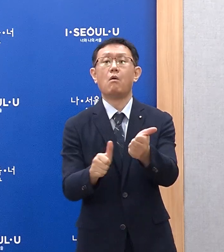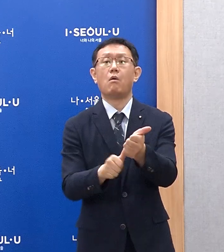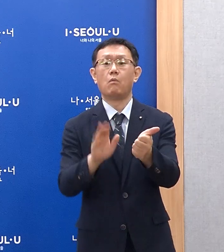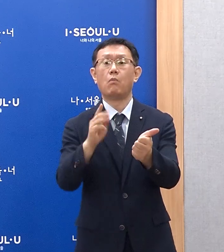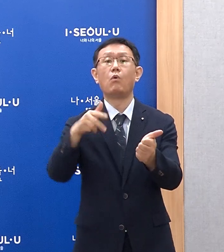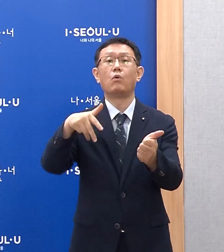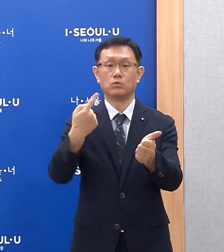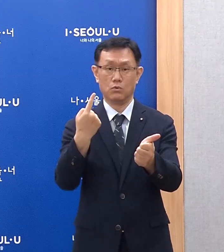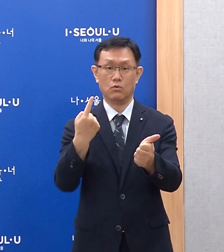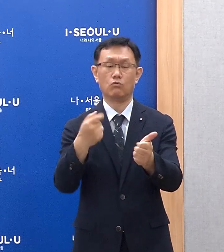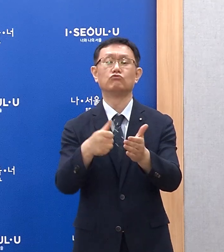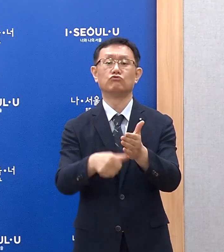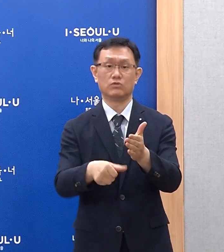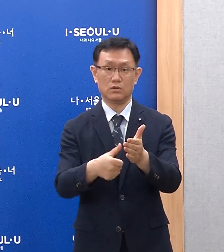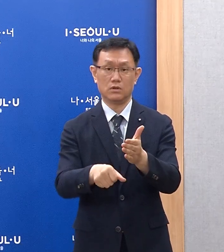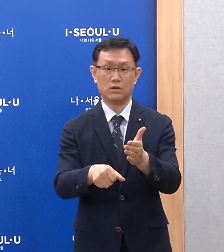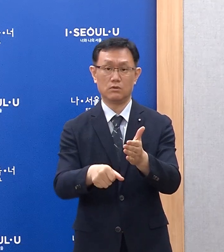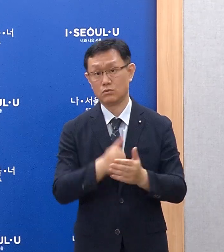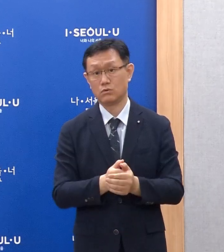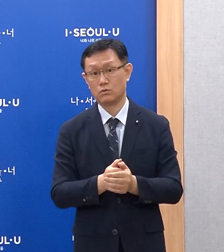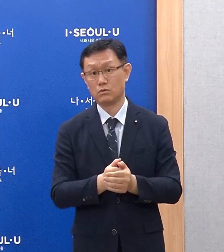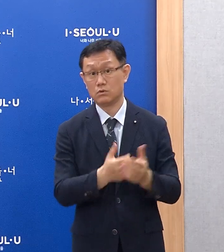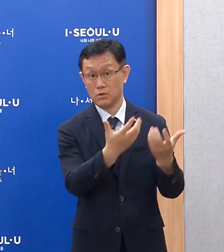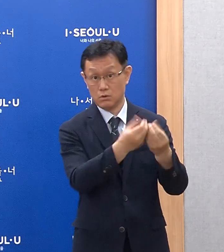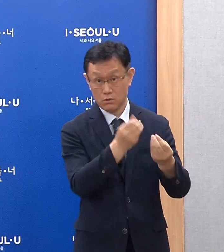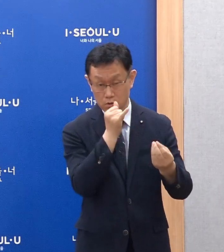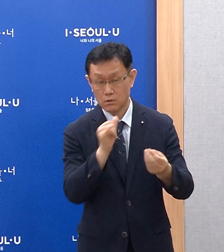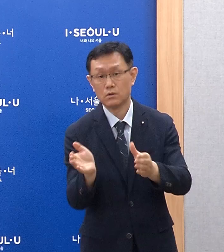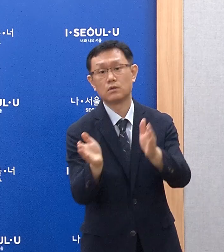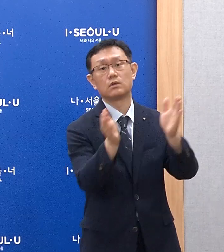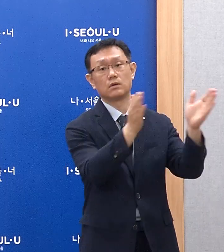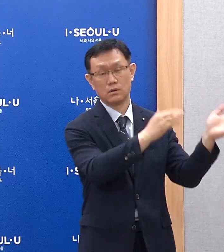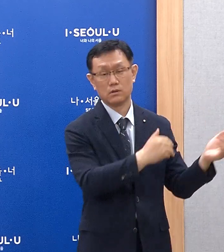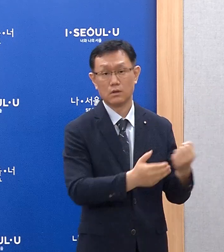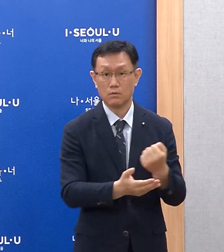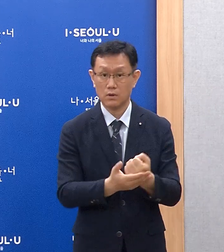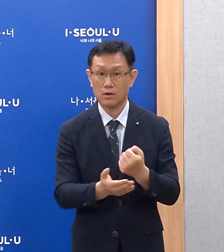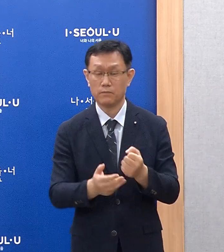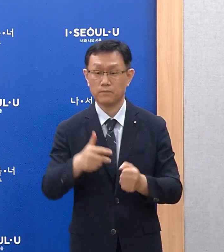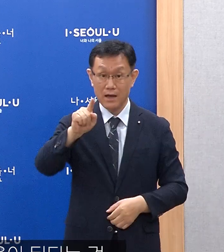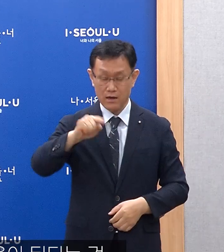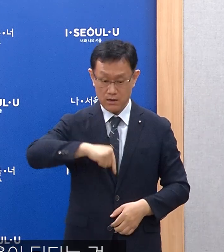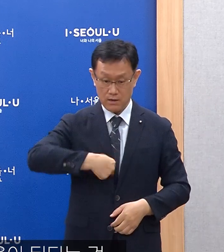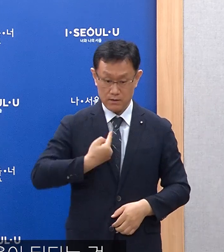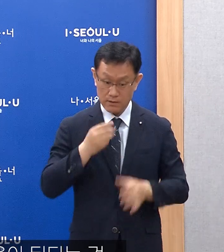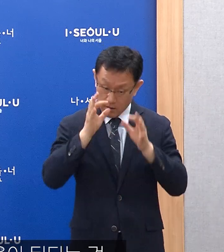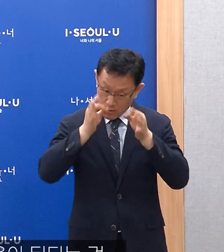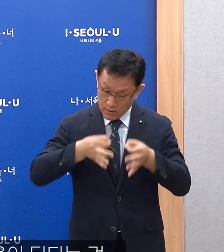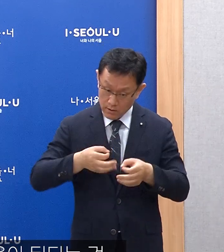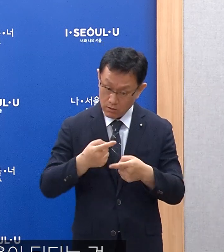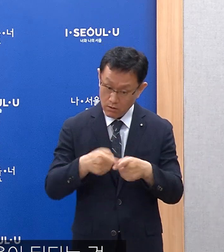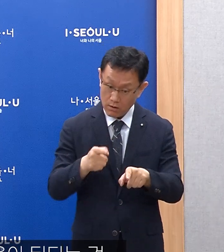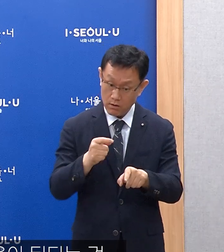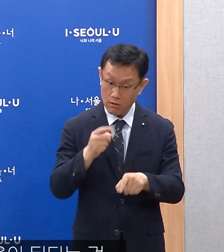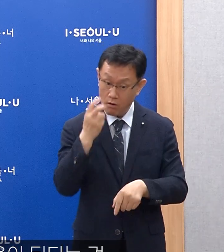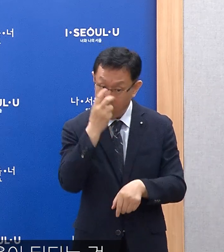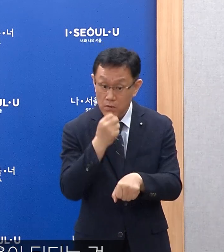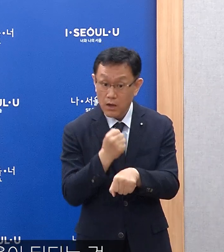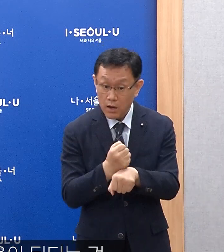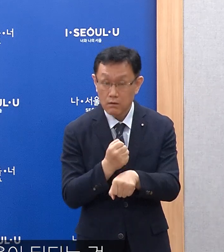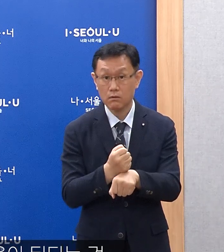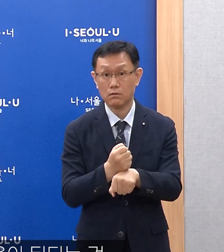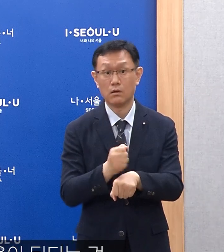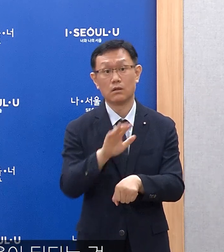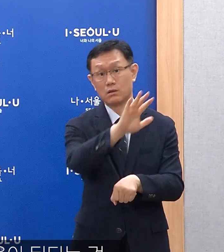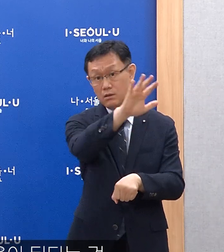나라들은 이미 마스크를 벗은 나라들도 있습니다. 자가검사 키트를 어떻게 활용하느냐에 따라서 굉장히 코로나 극복에 도움이 된다는 건